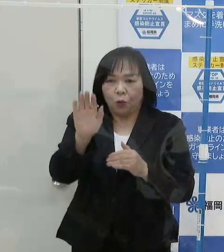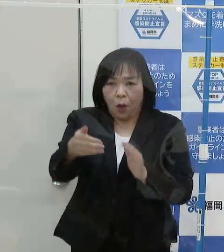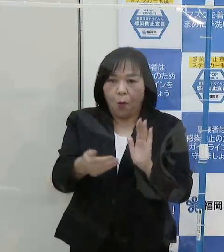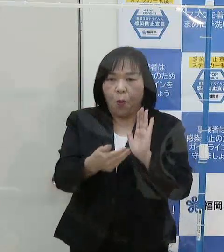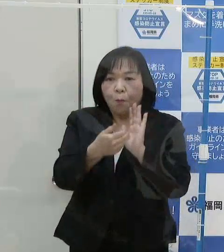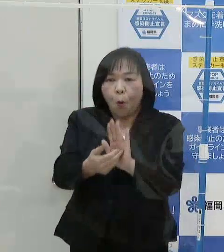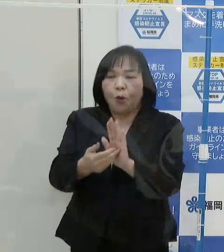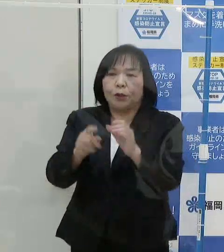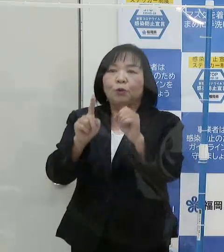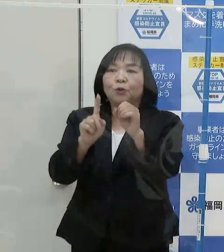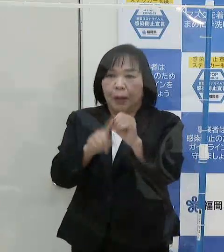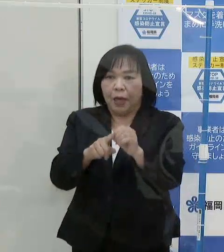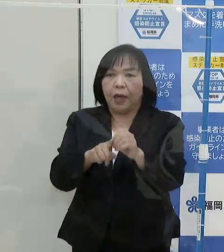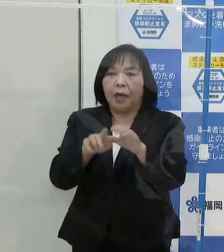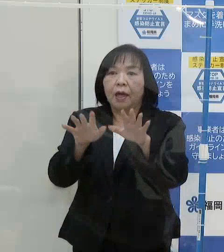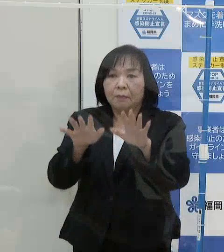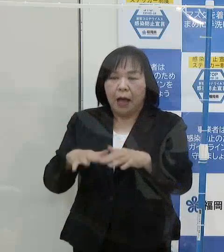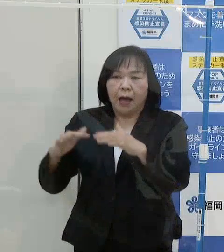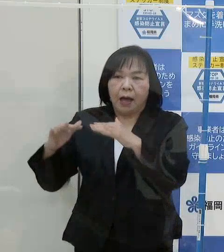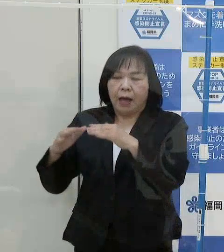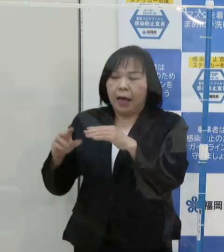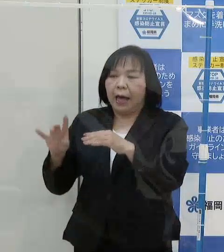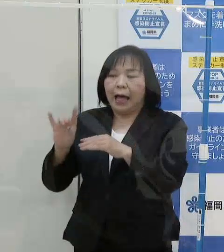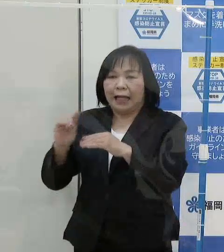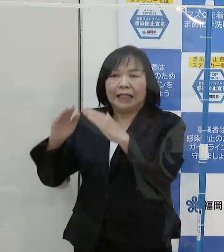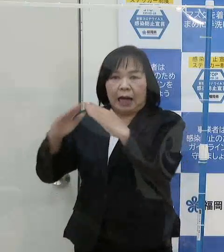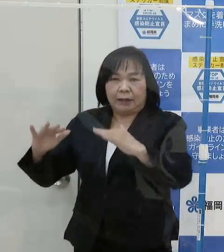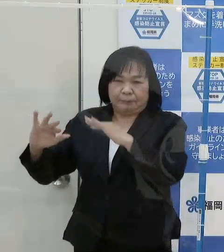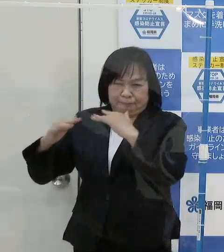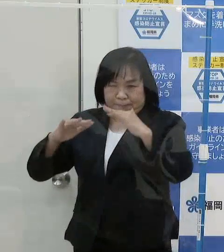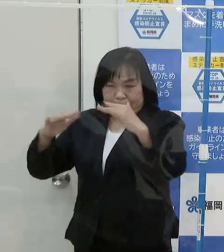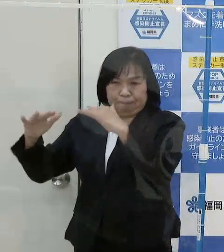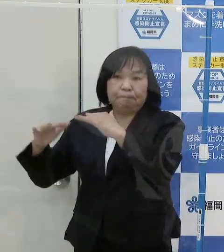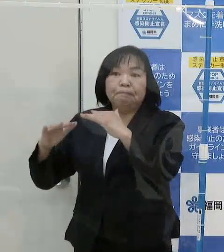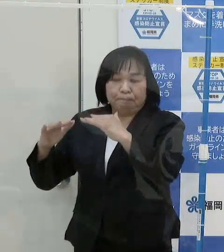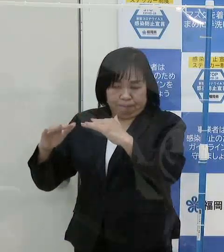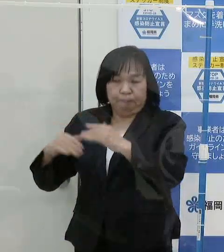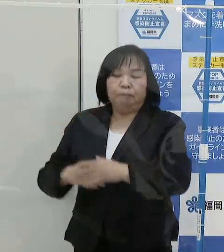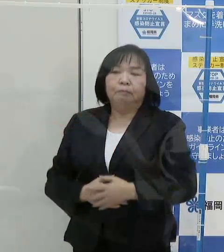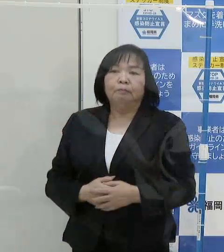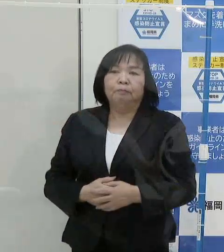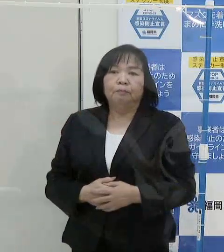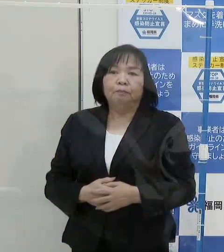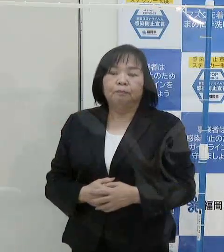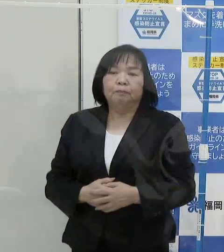するためにですね、今議会で総議決をしていただきました、こういった